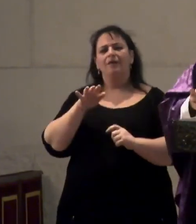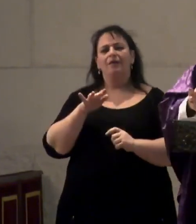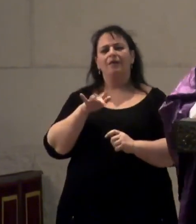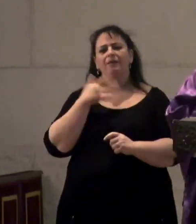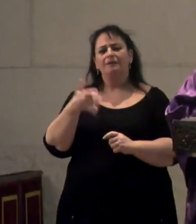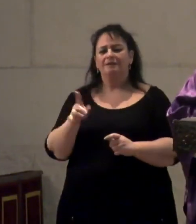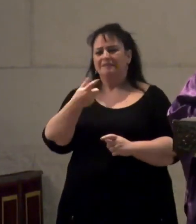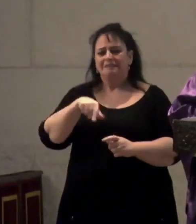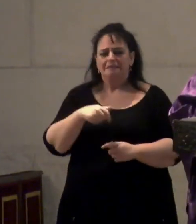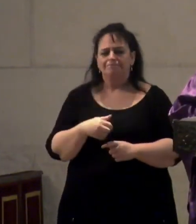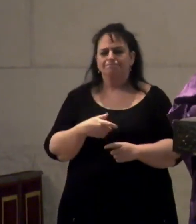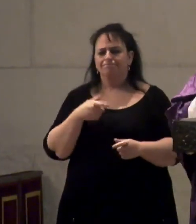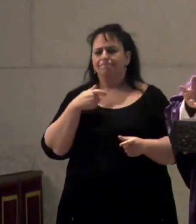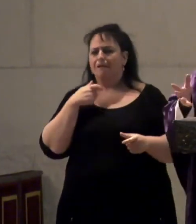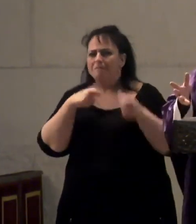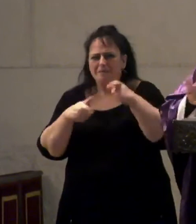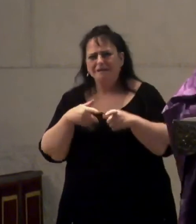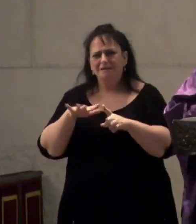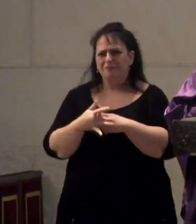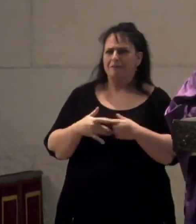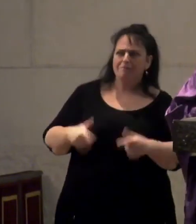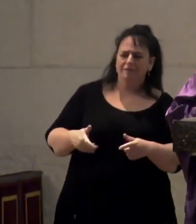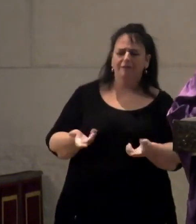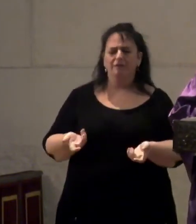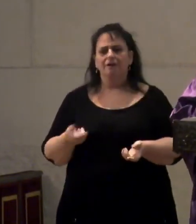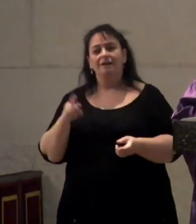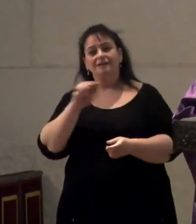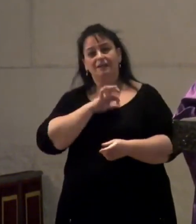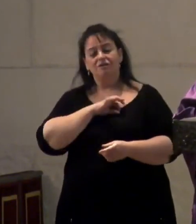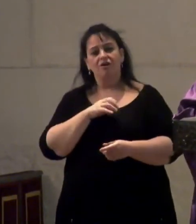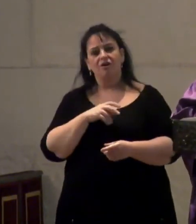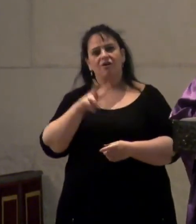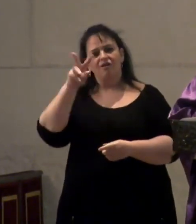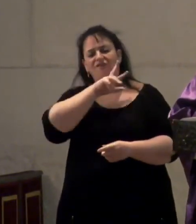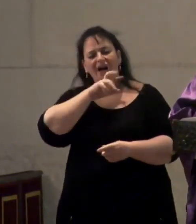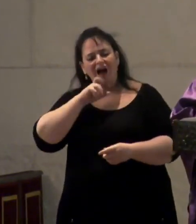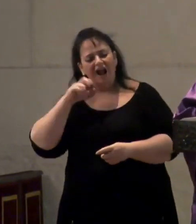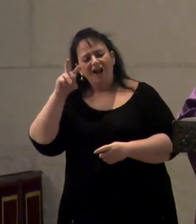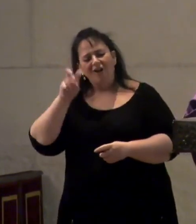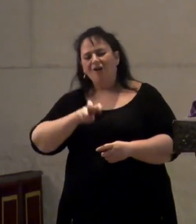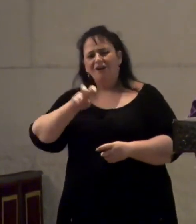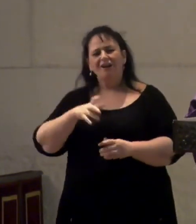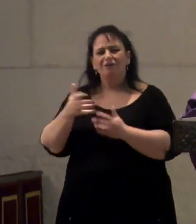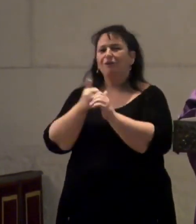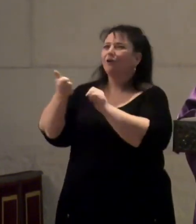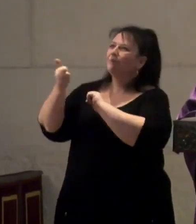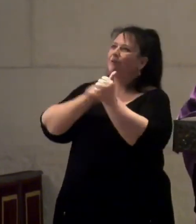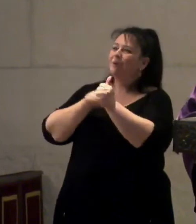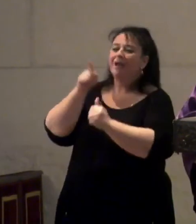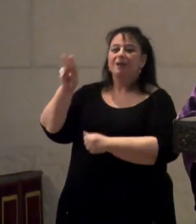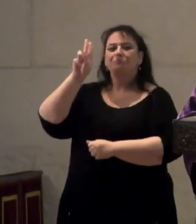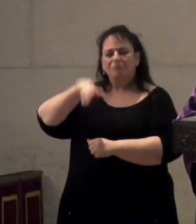nuestras mezquindades, y el Señor valore todo aquello bueno que hemos imitado de Él, el que Él es la